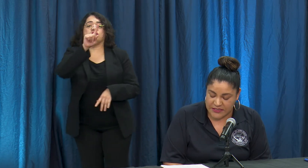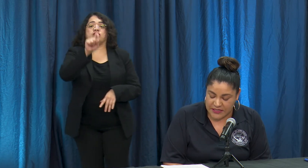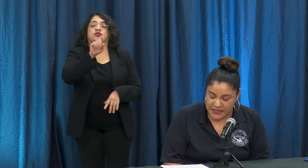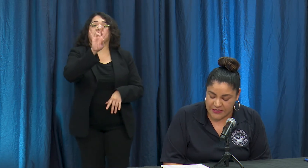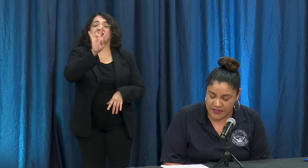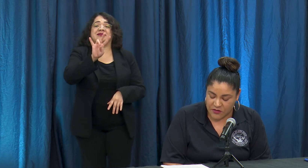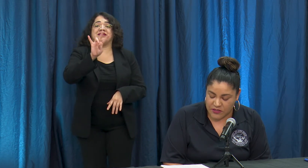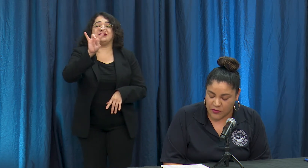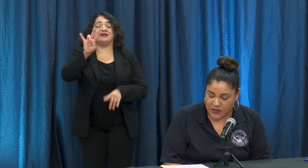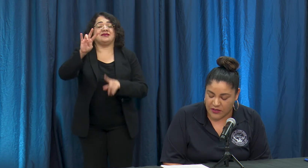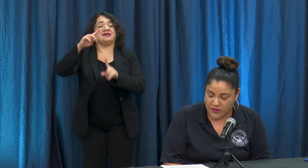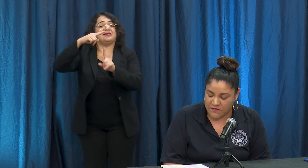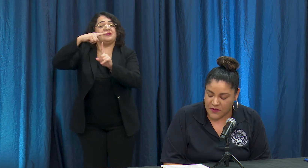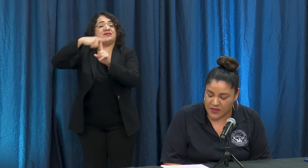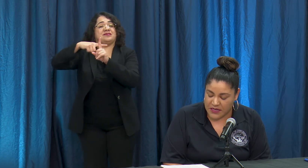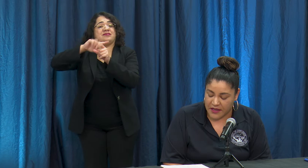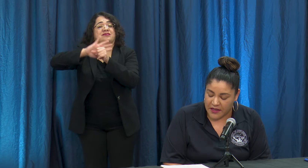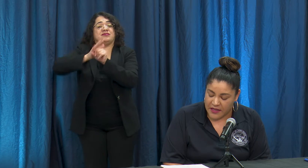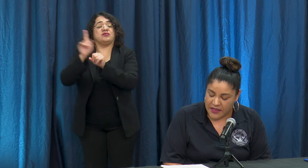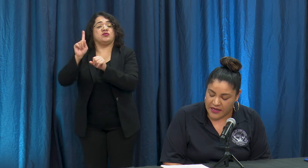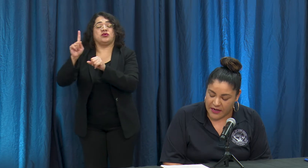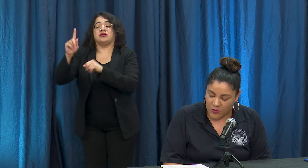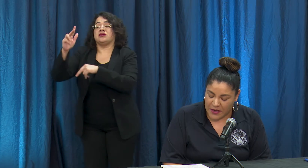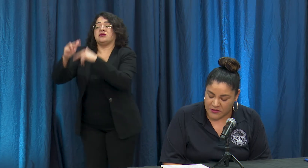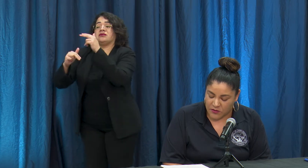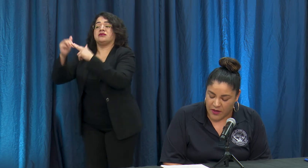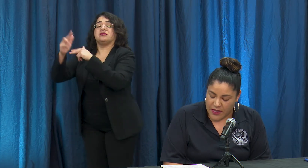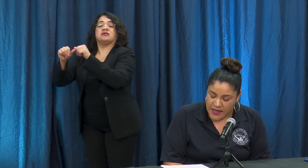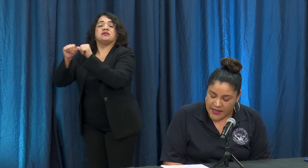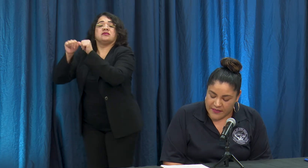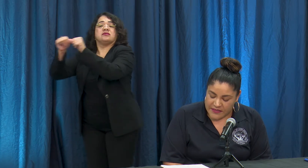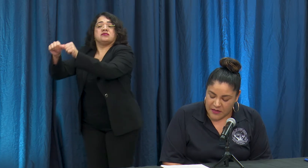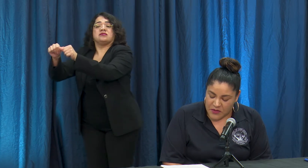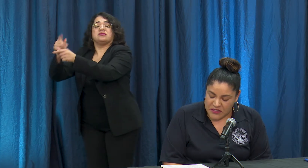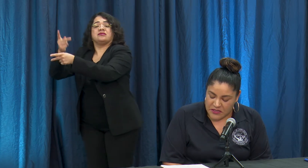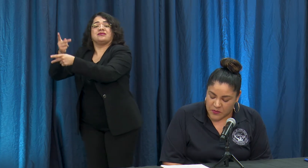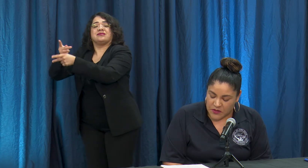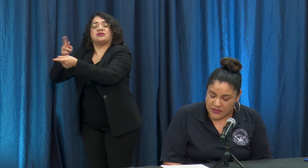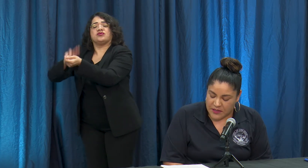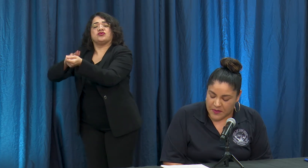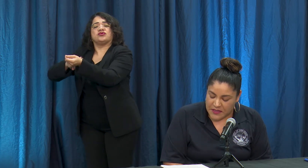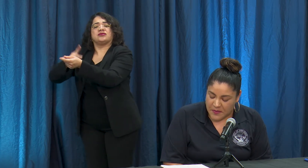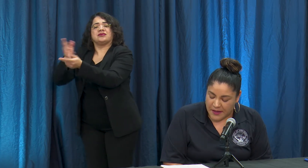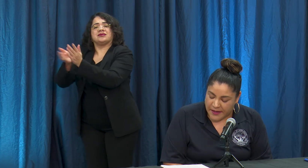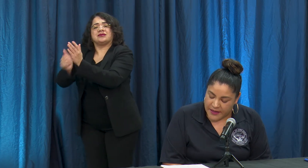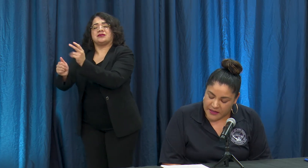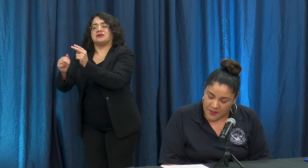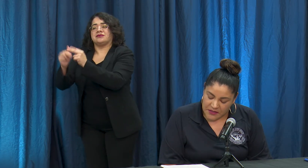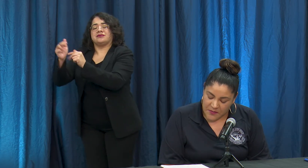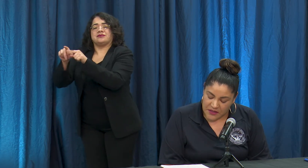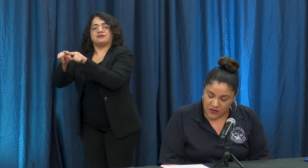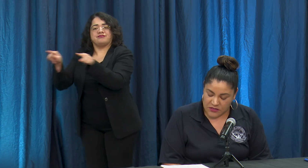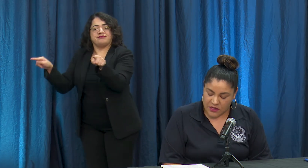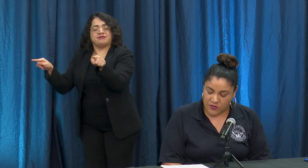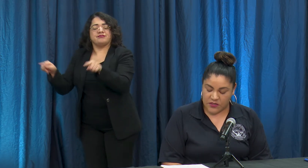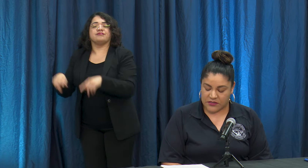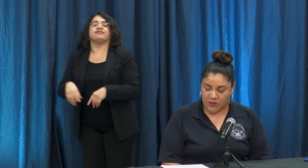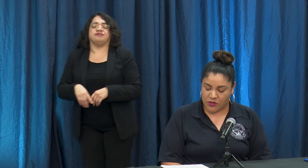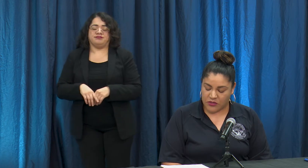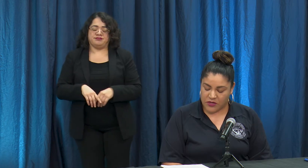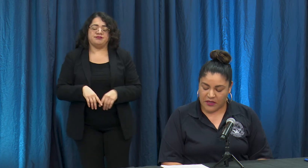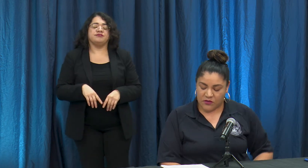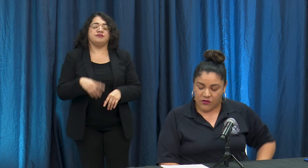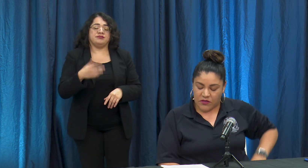en 16 centros de cuidado de enfermería de largo plazo. Desde el principio de esta pandemia, el Departamento de Salud